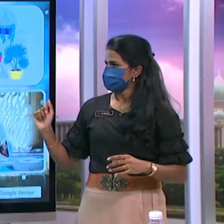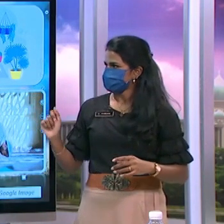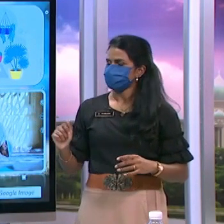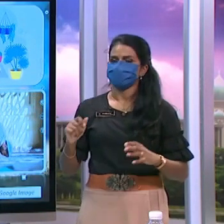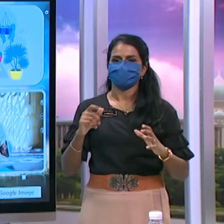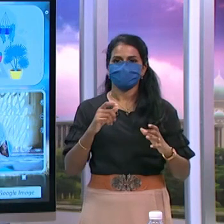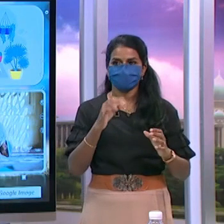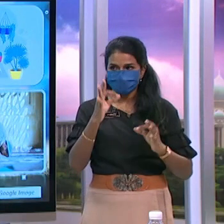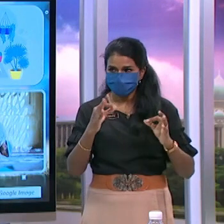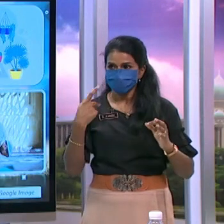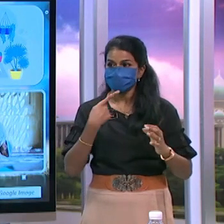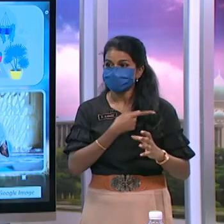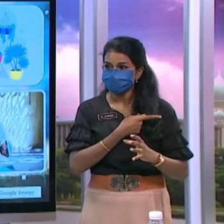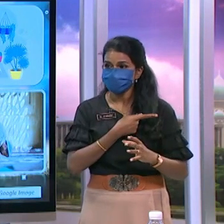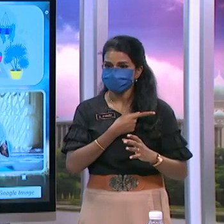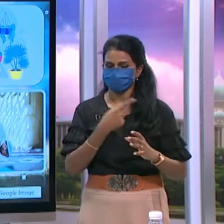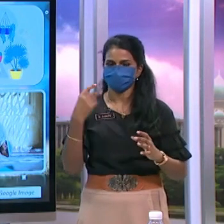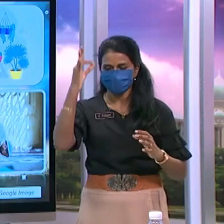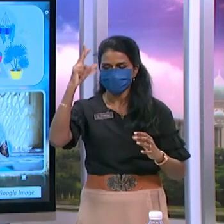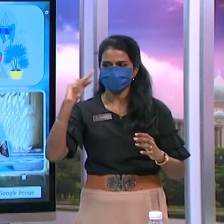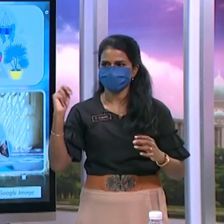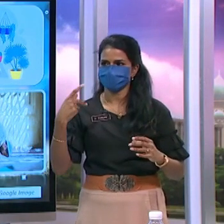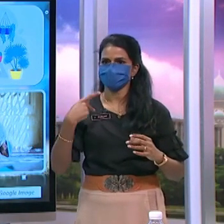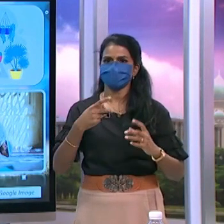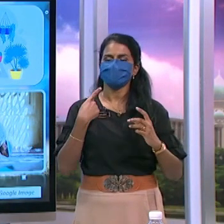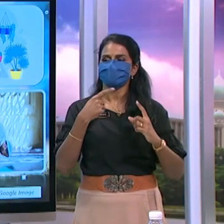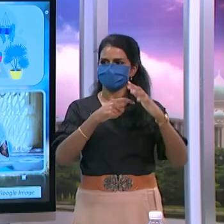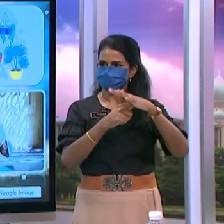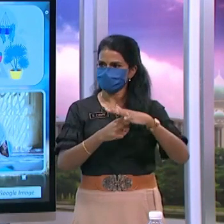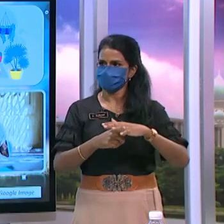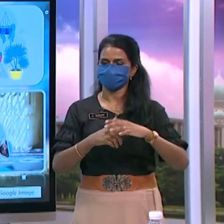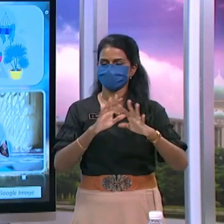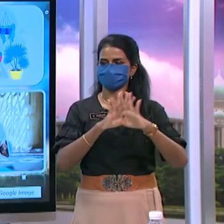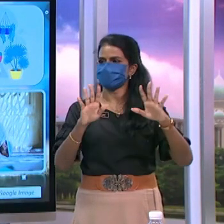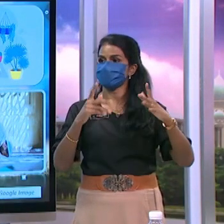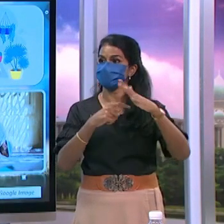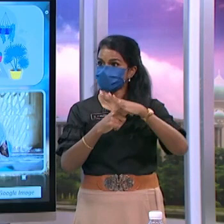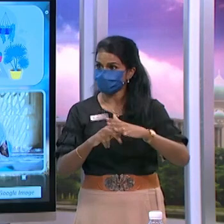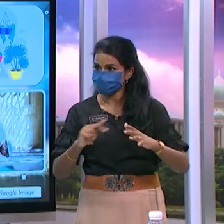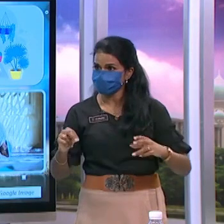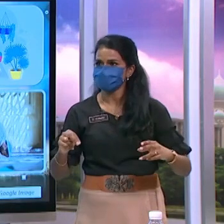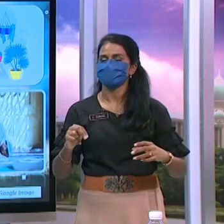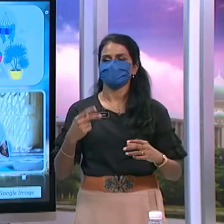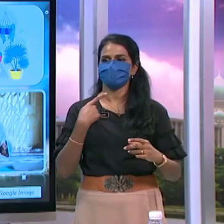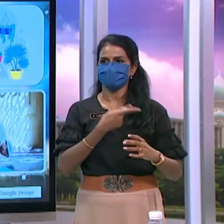Dan kalau kita fikiran kita tenang, tidak ada tekanan, kita